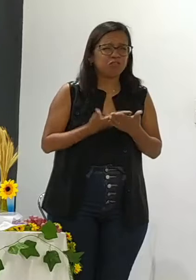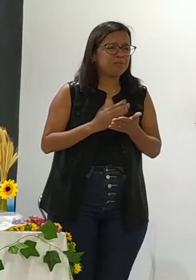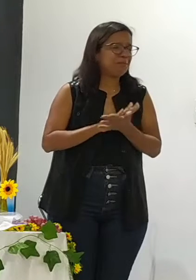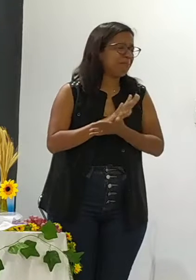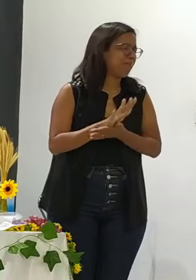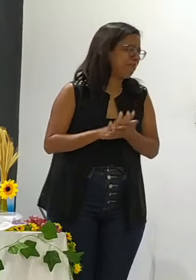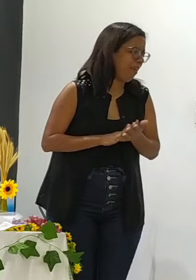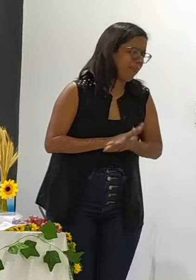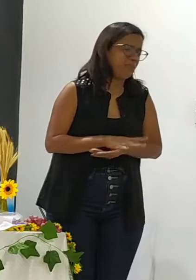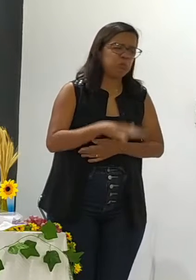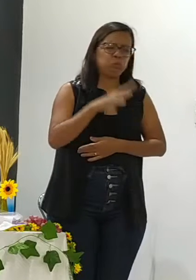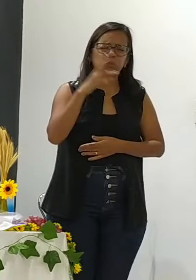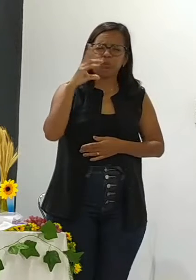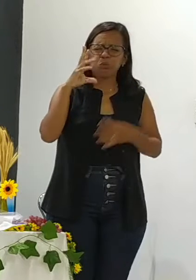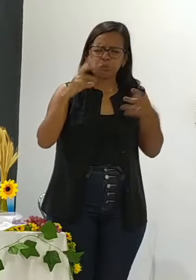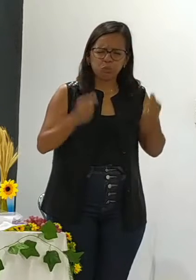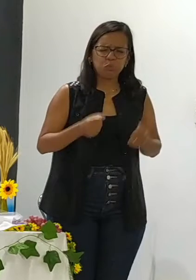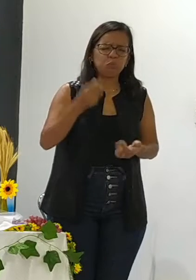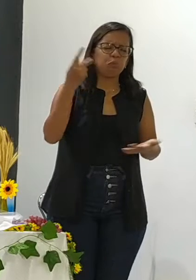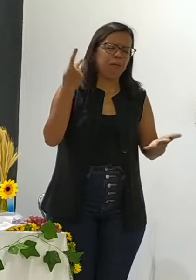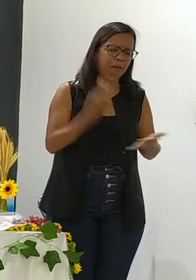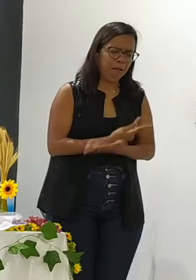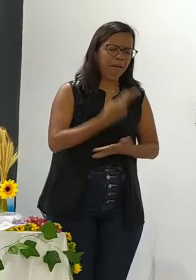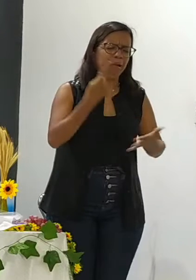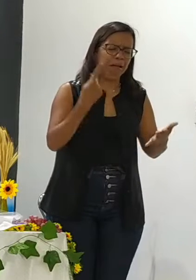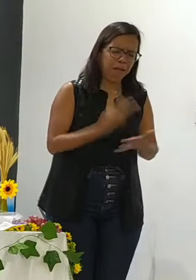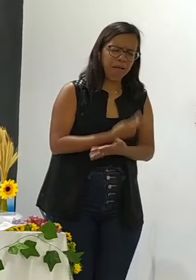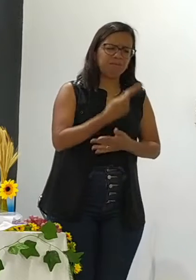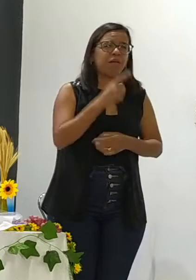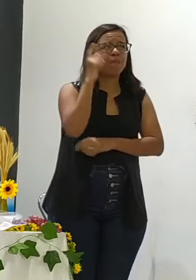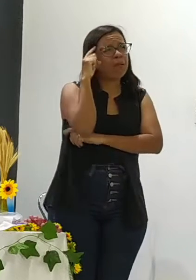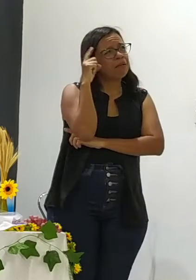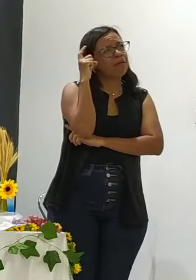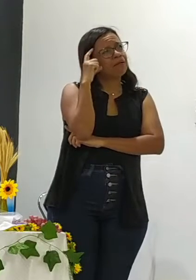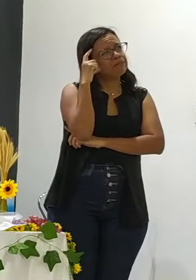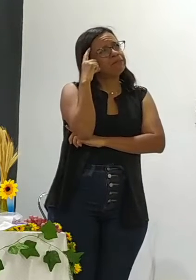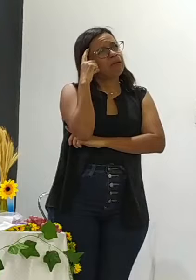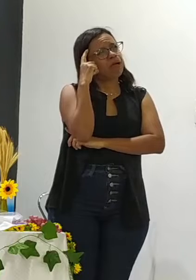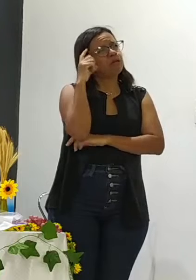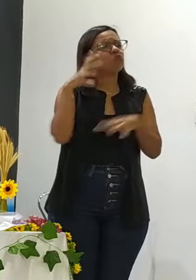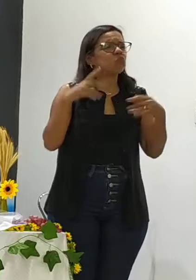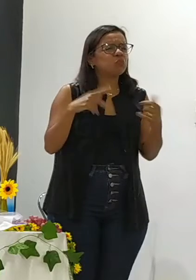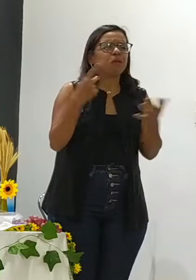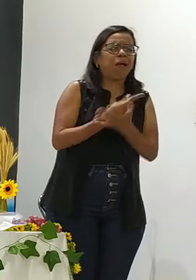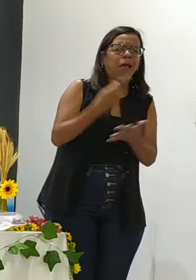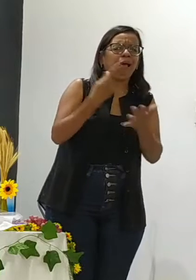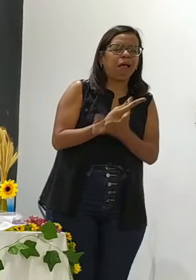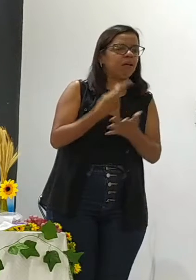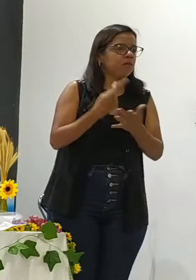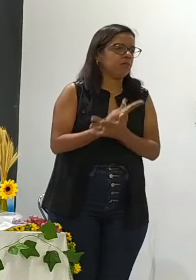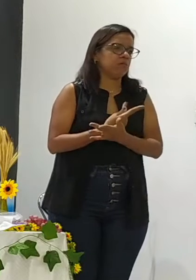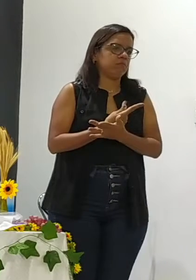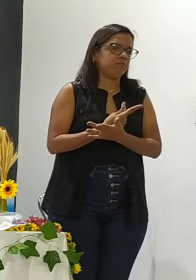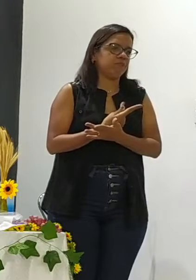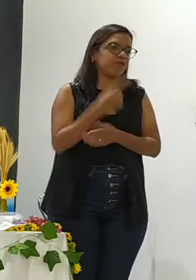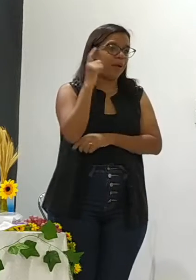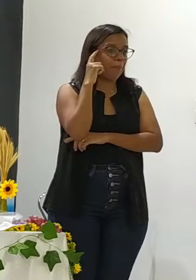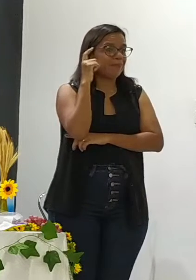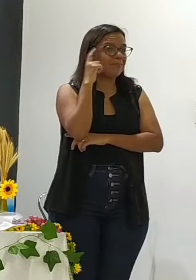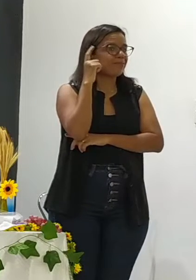dar certo. A gente acha que tudo vai dar errado. A gente acha que não vai mais